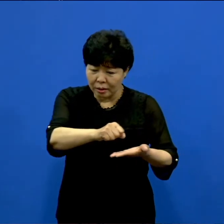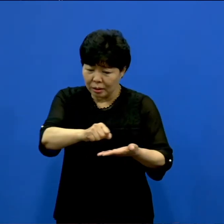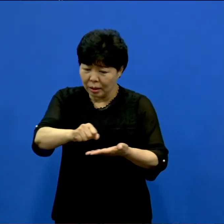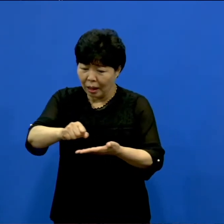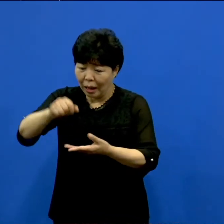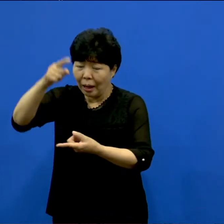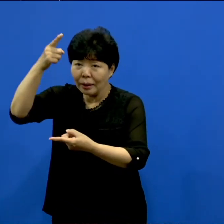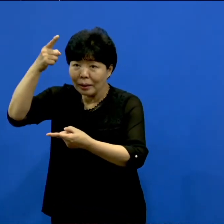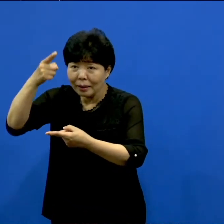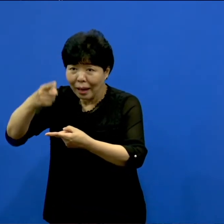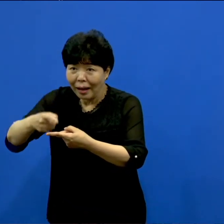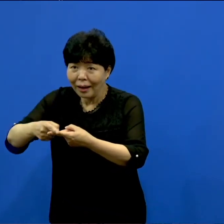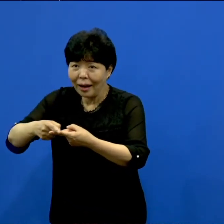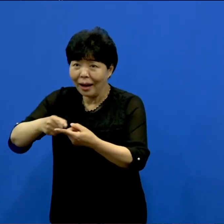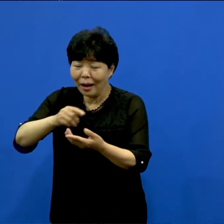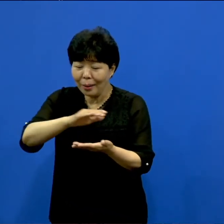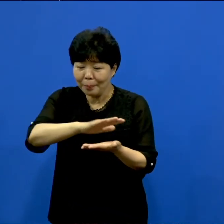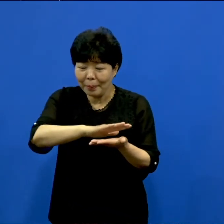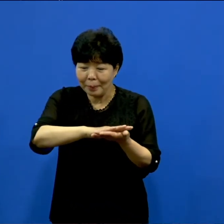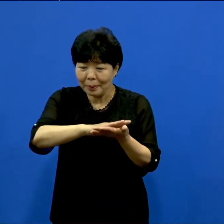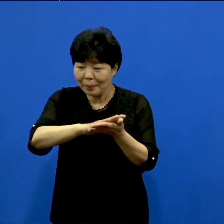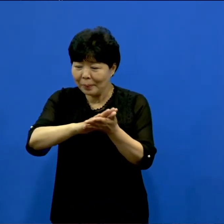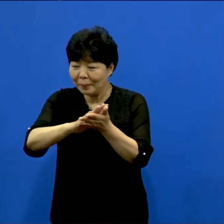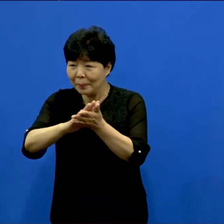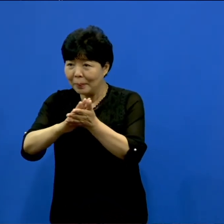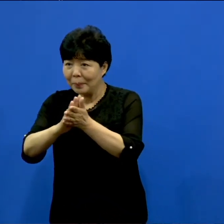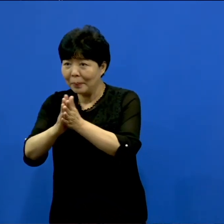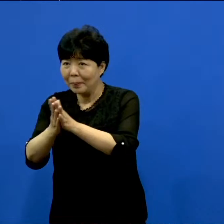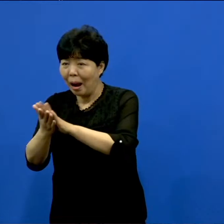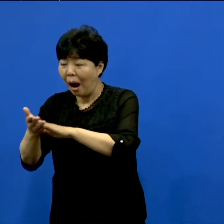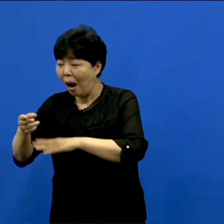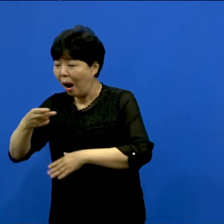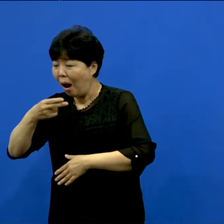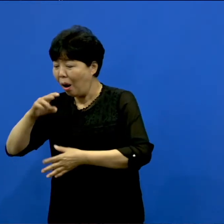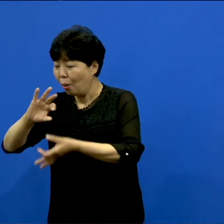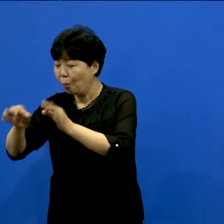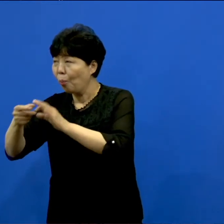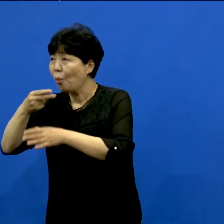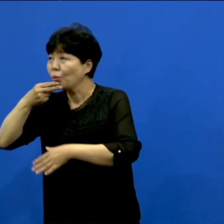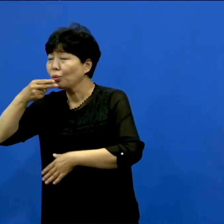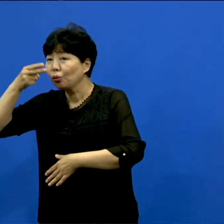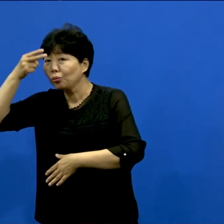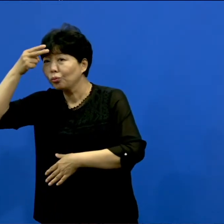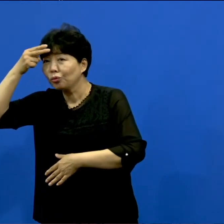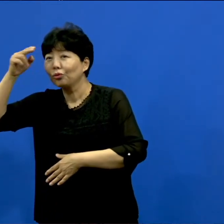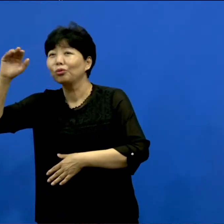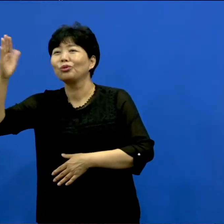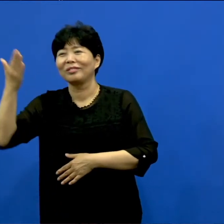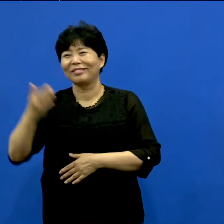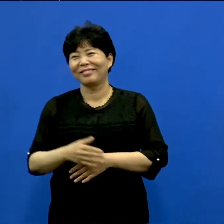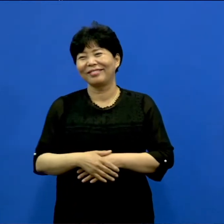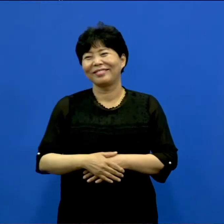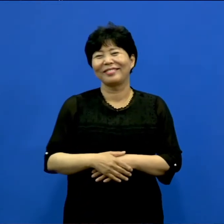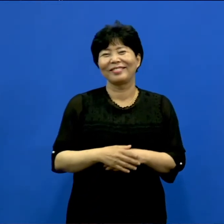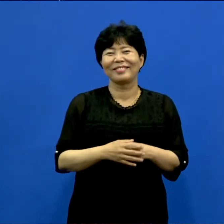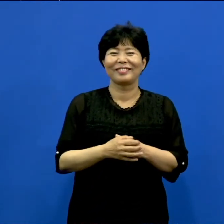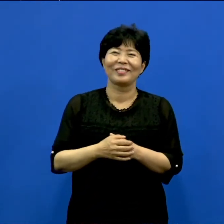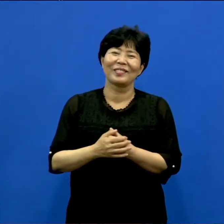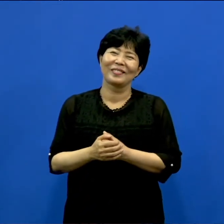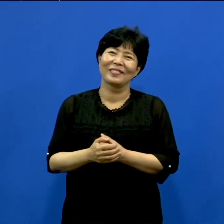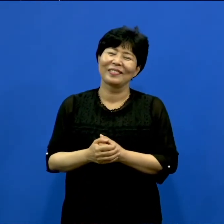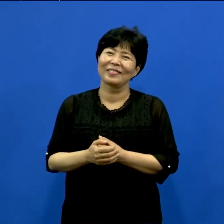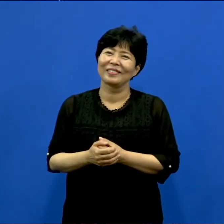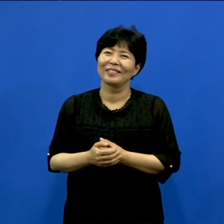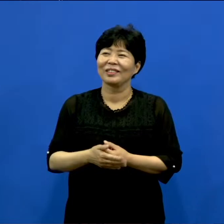통로. 옮긴 것밖에, 그 말씀을 그대로 행동한 것밖에 없어. 근데 거기에 기적이 일어난 것입니다. 여러분,